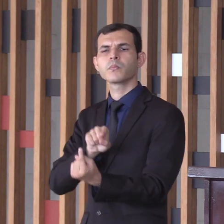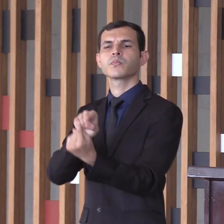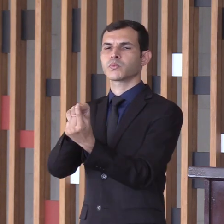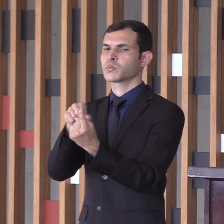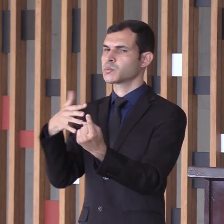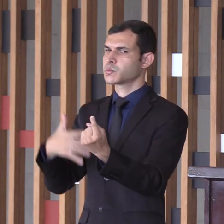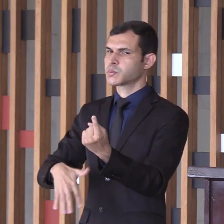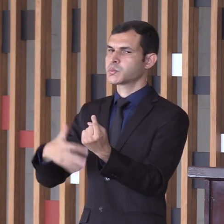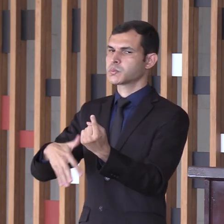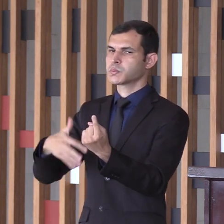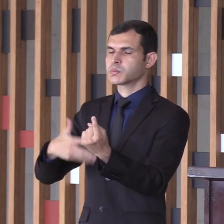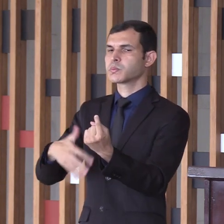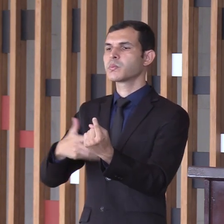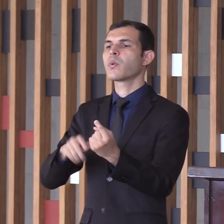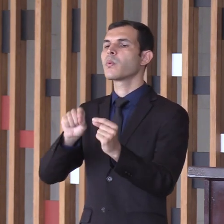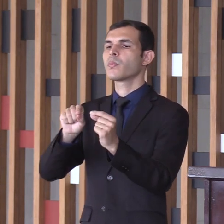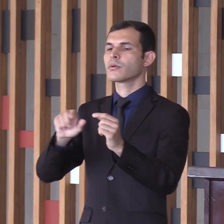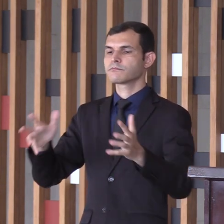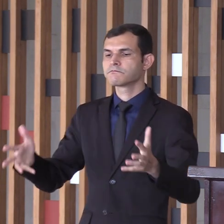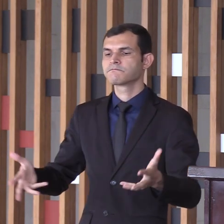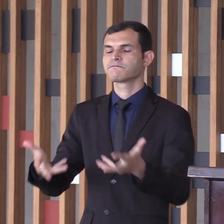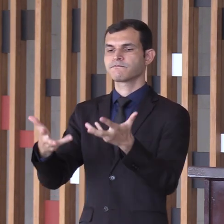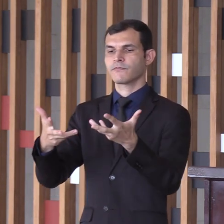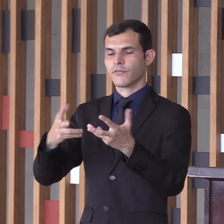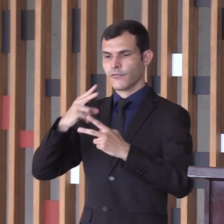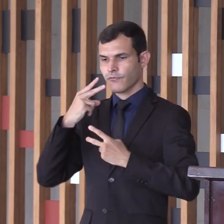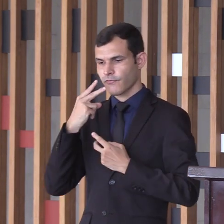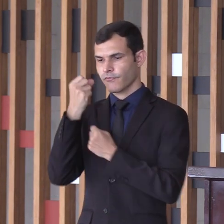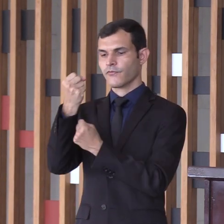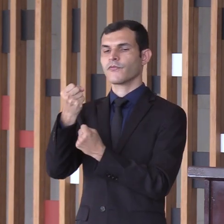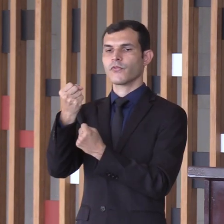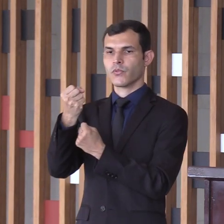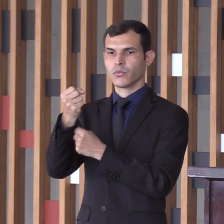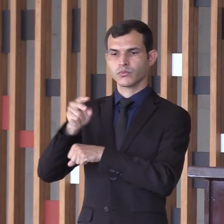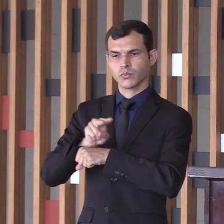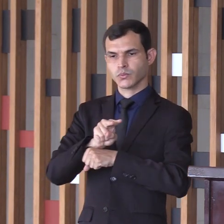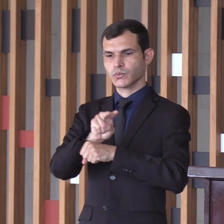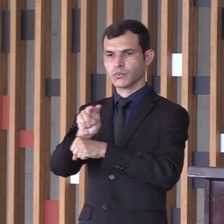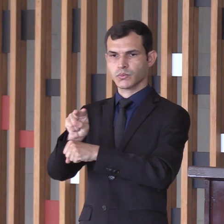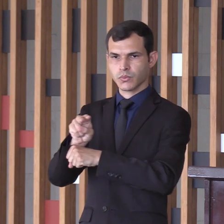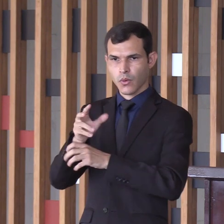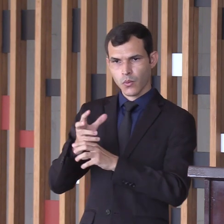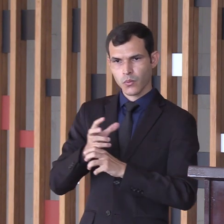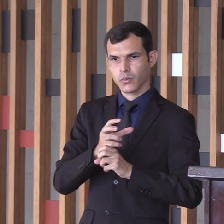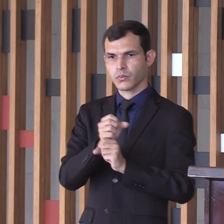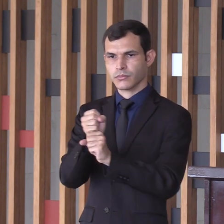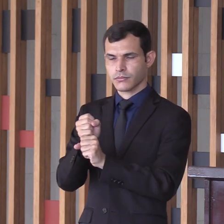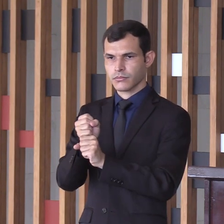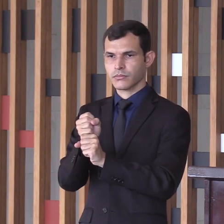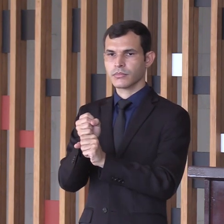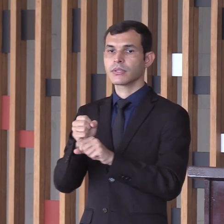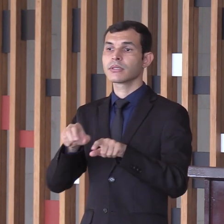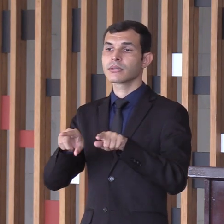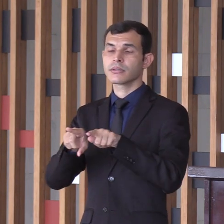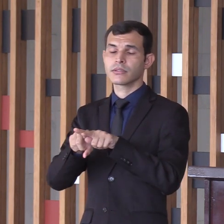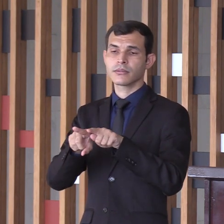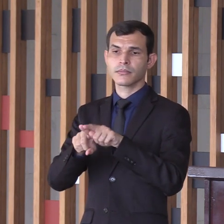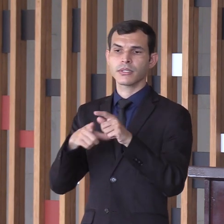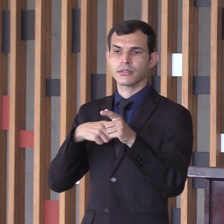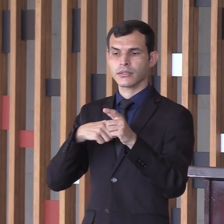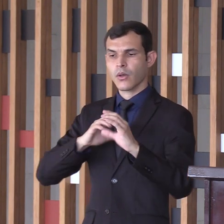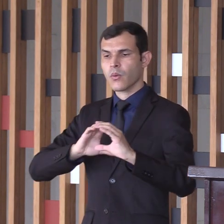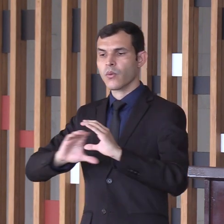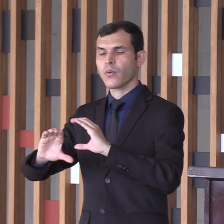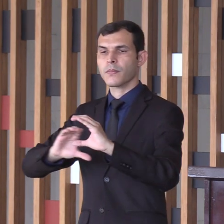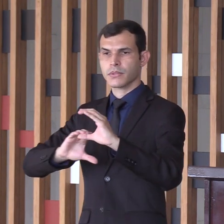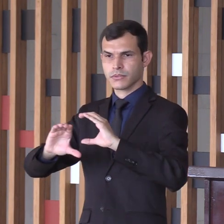para fortalecer a voz das entidades de controle e fiscalização, mediante comunicação mais efetiva de ações,